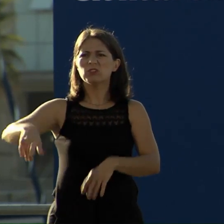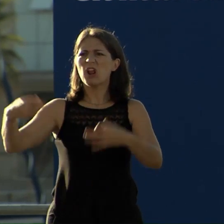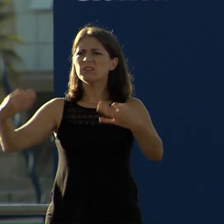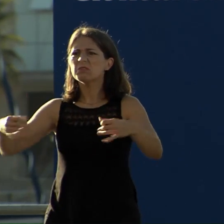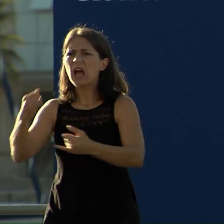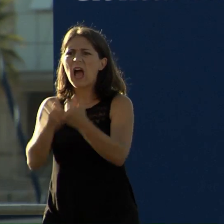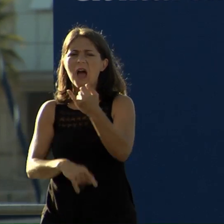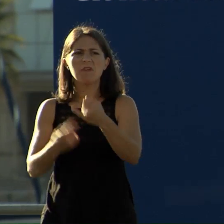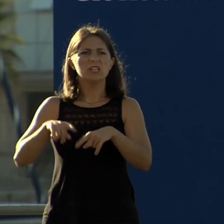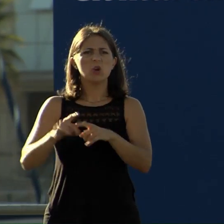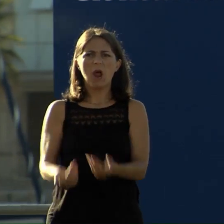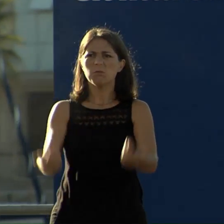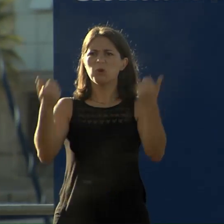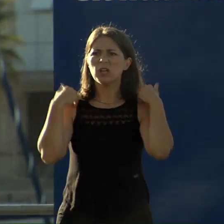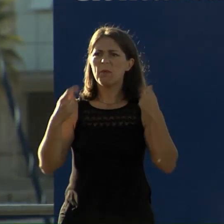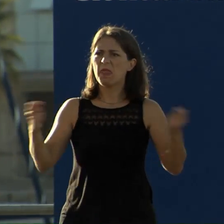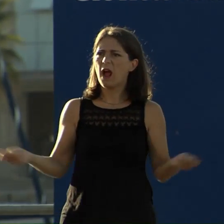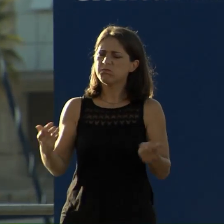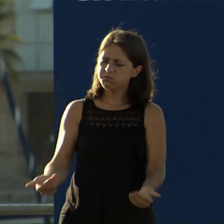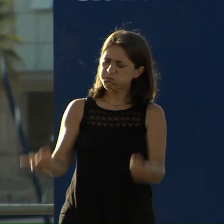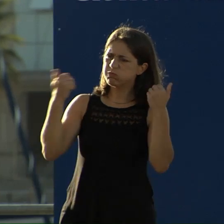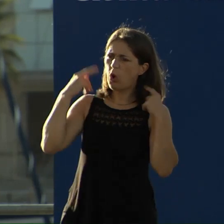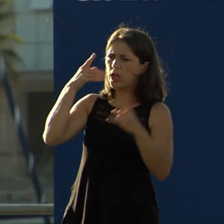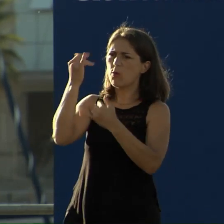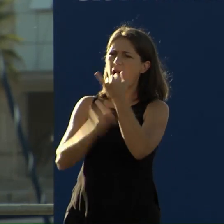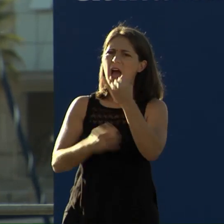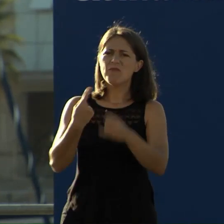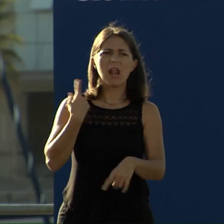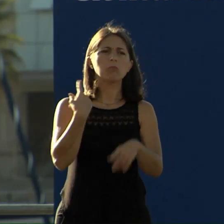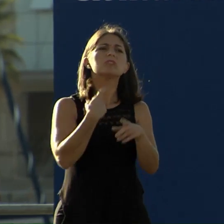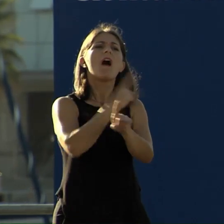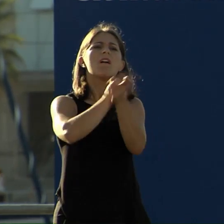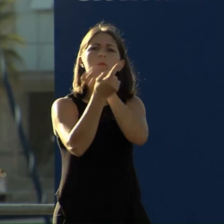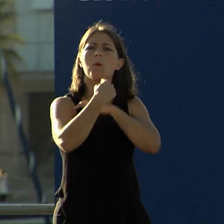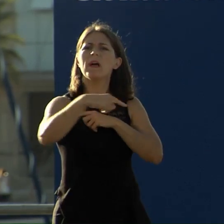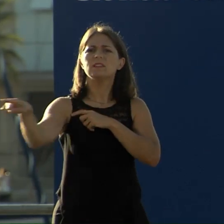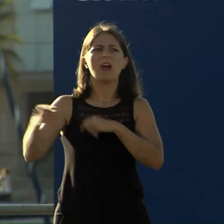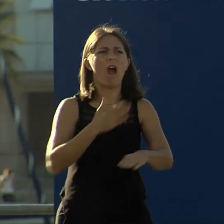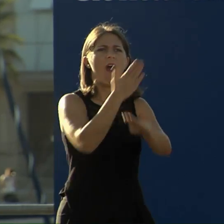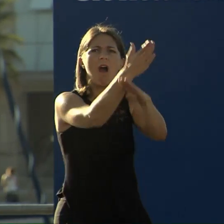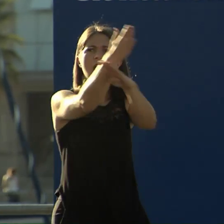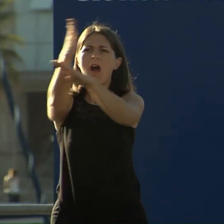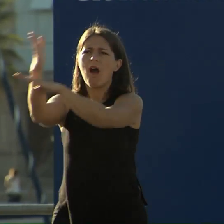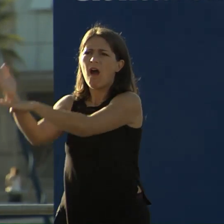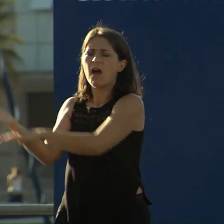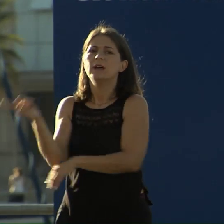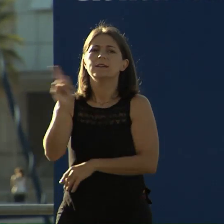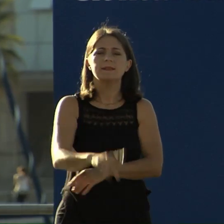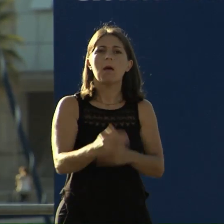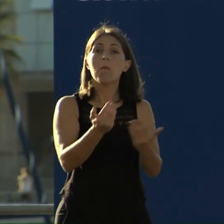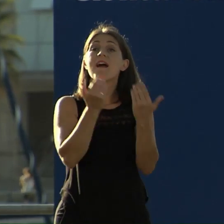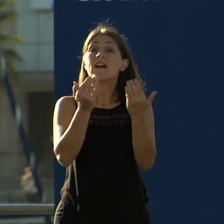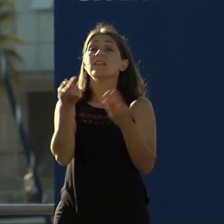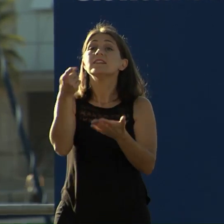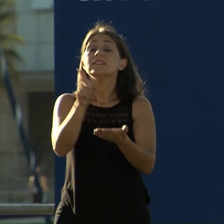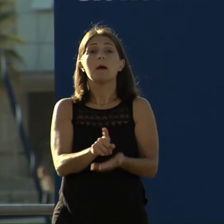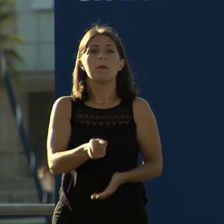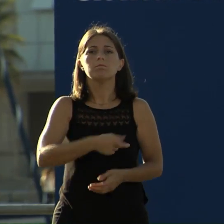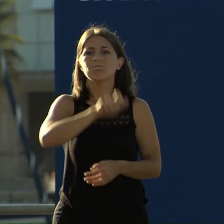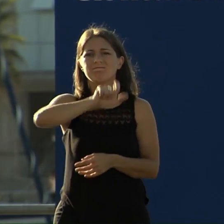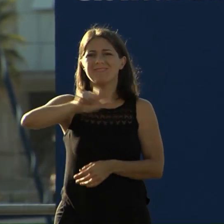que se echa a la espalda las campañas para que el mensaje del cambio llegue a todas partes. Y quiero dar las gracias también a la